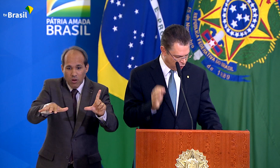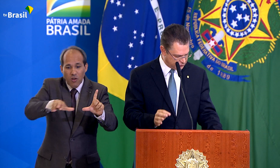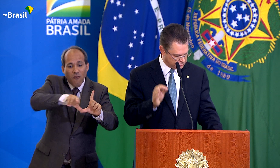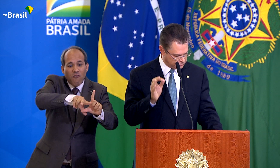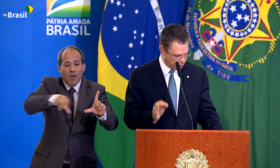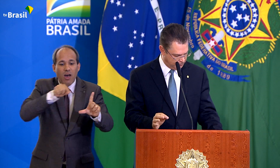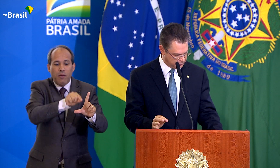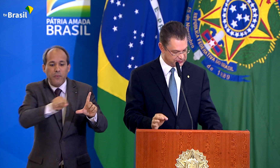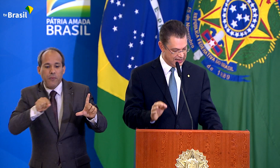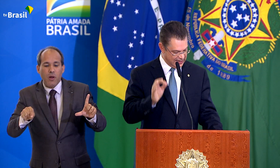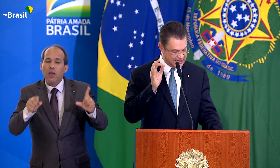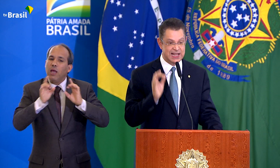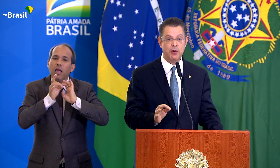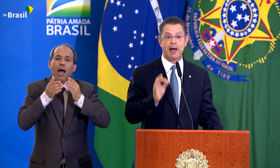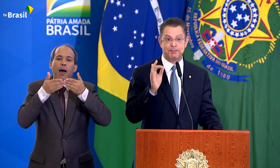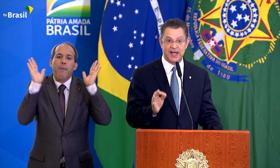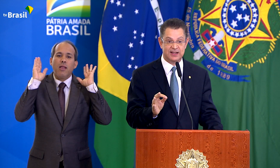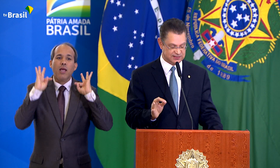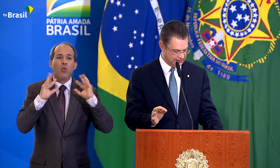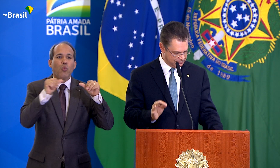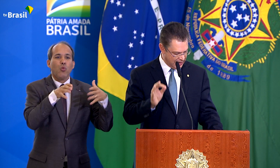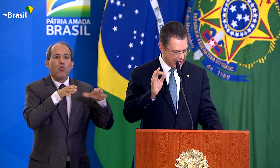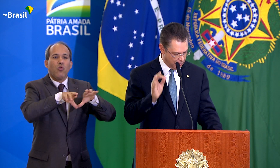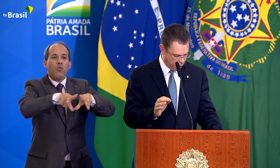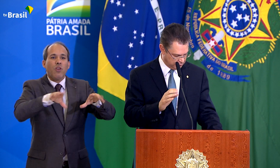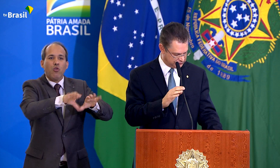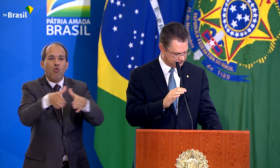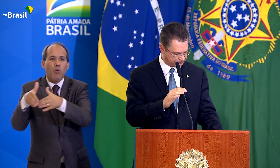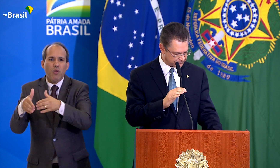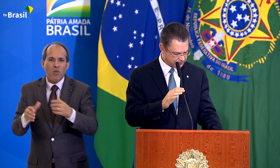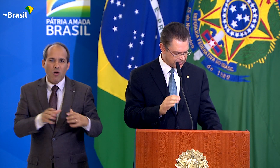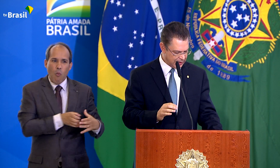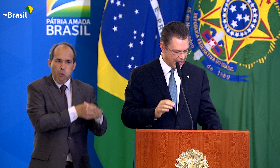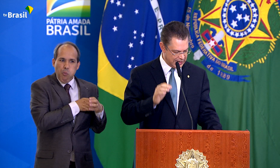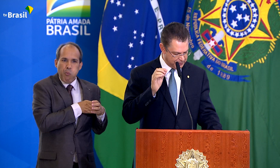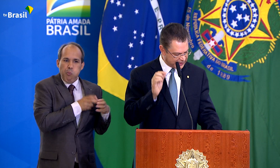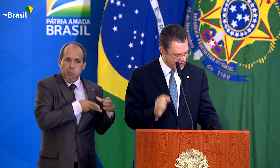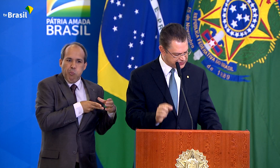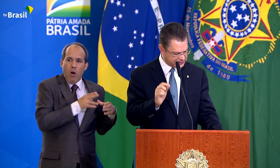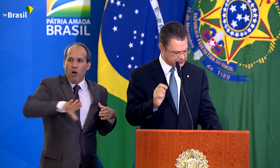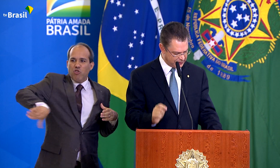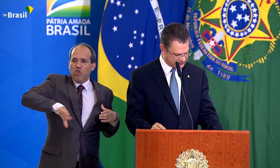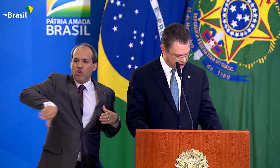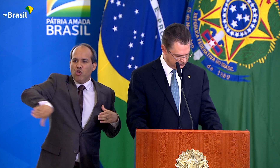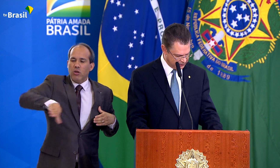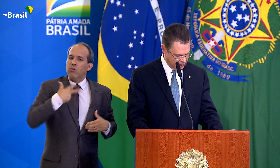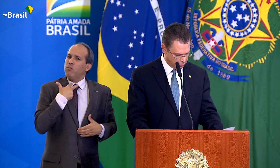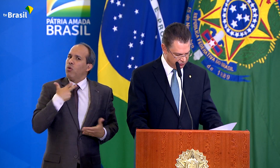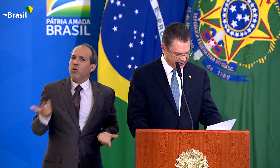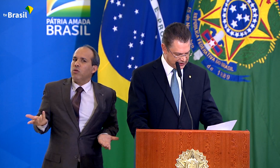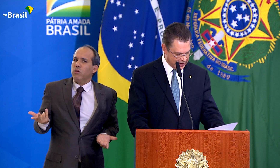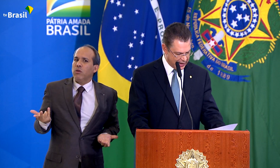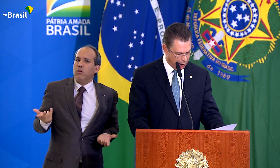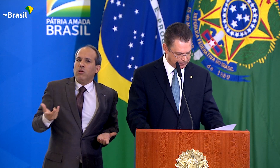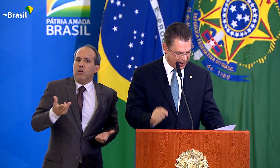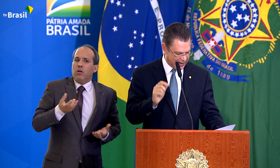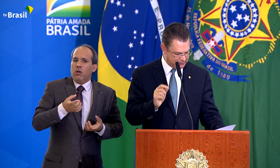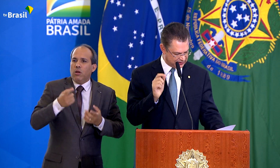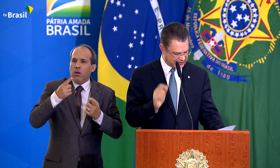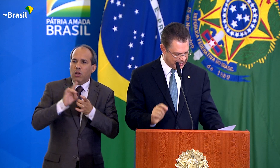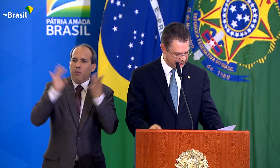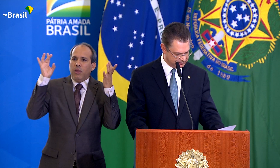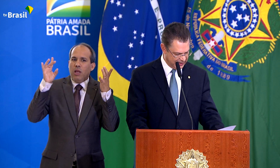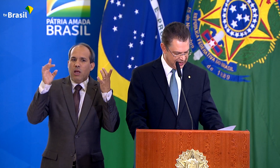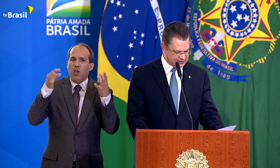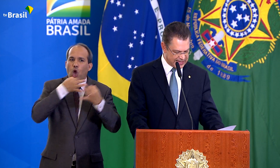a todos os grupos e não apenas alguns a liberdade de expressão conferida